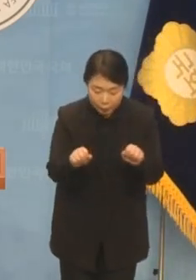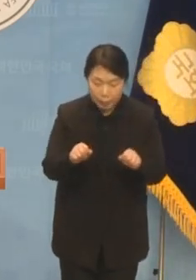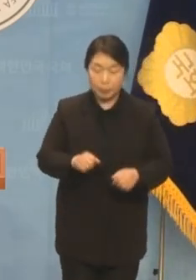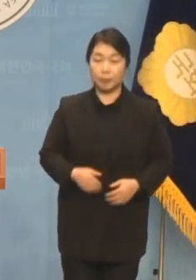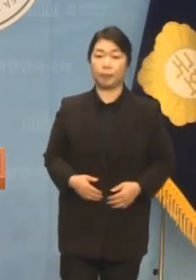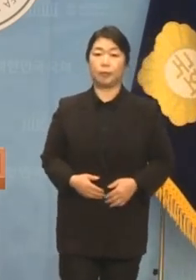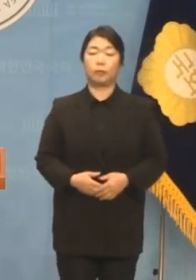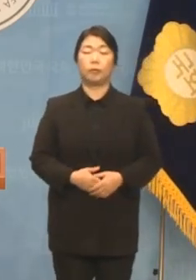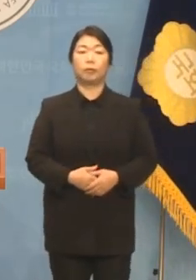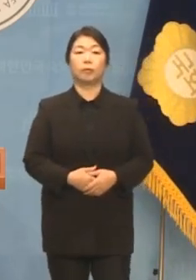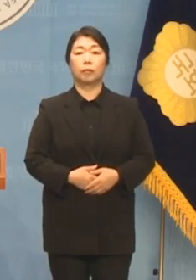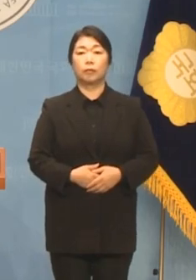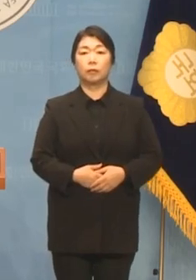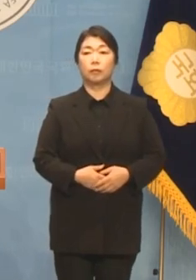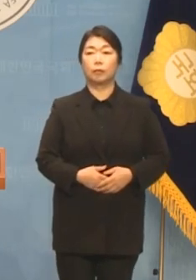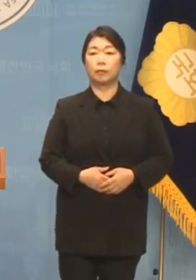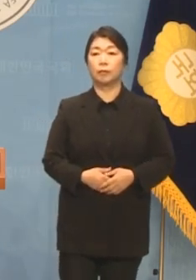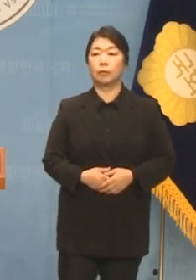이상입니다